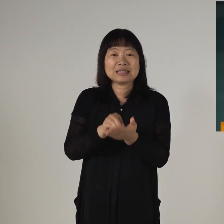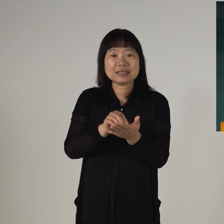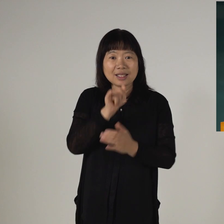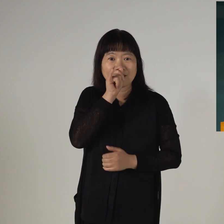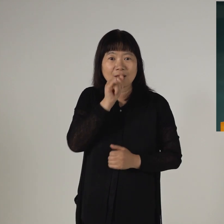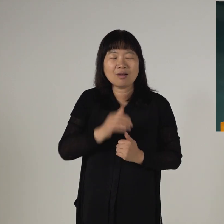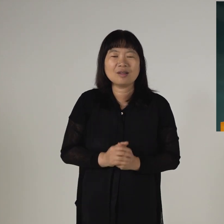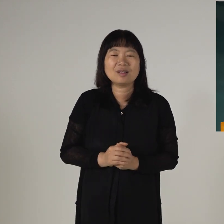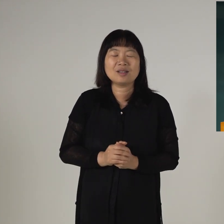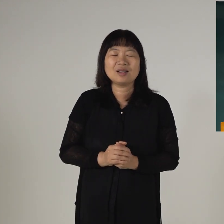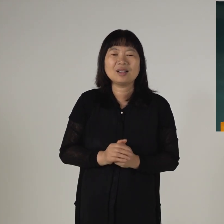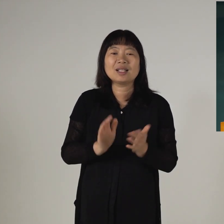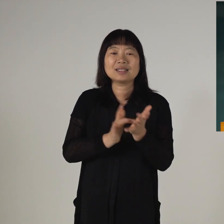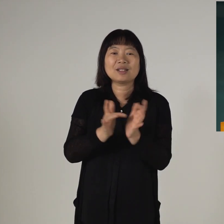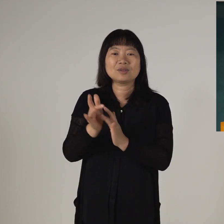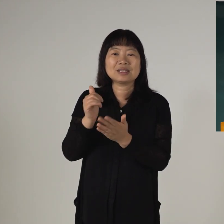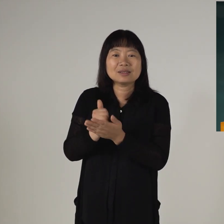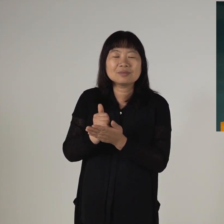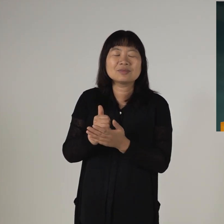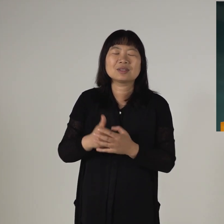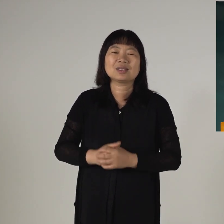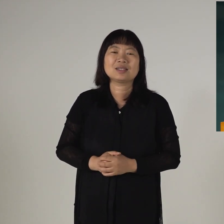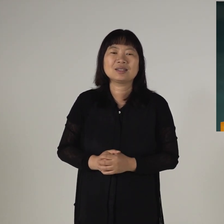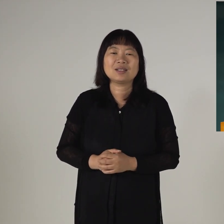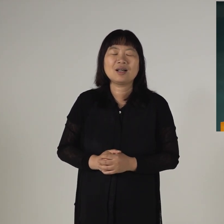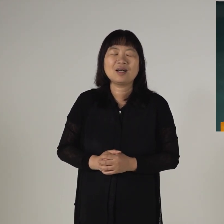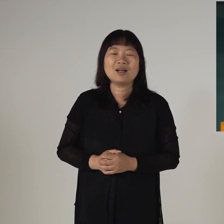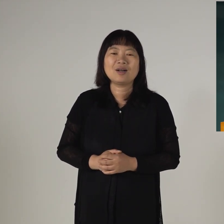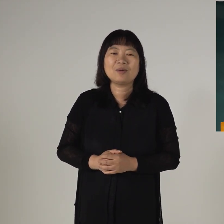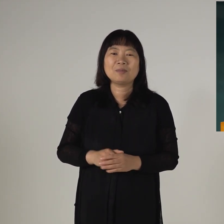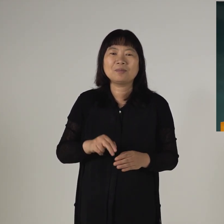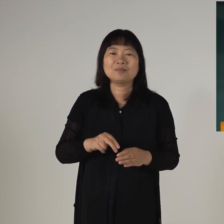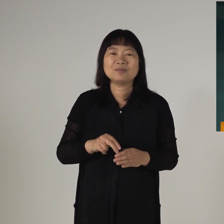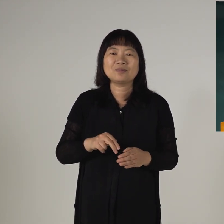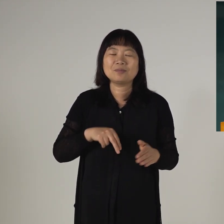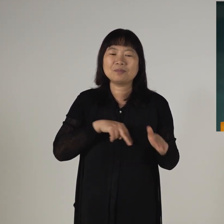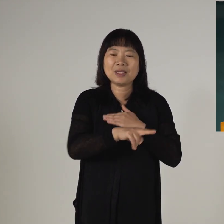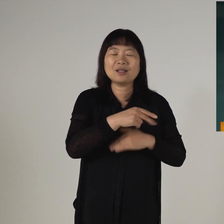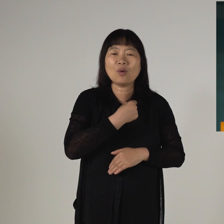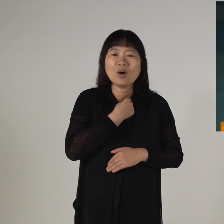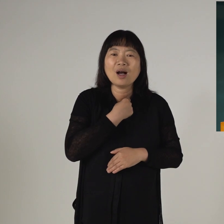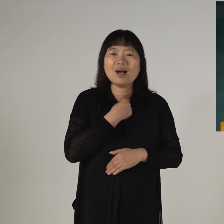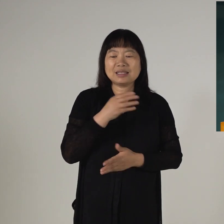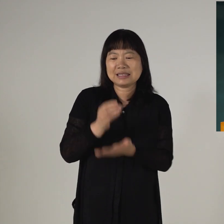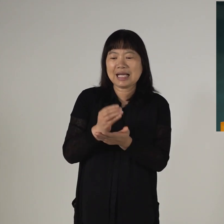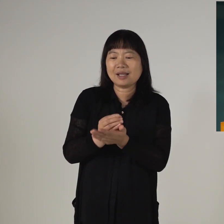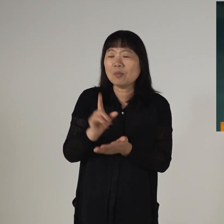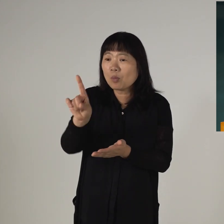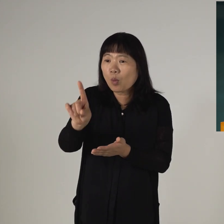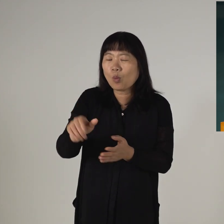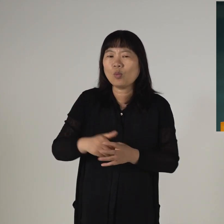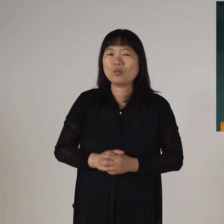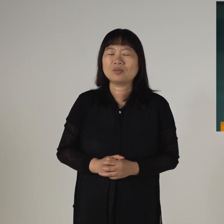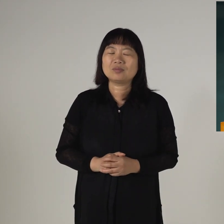그러면 예수님이 그토록 피하고 싶었던 그 잔은 어떤 잔입니까?